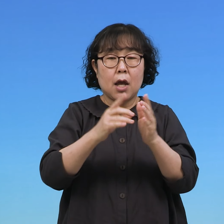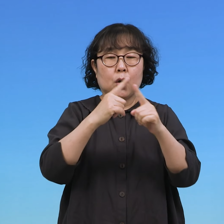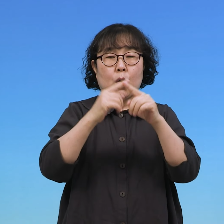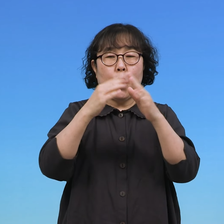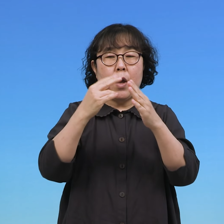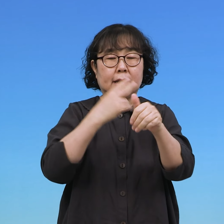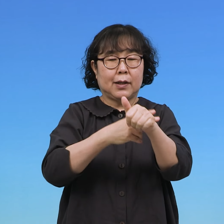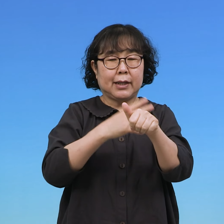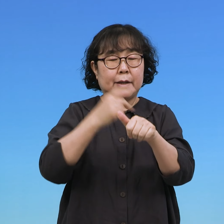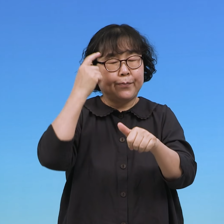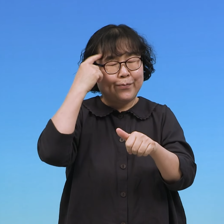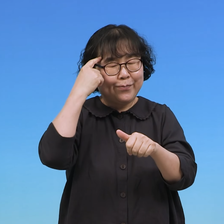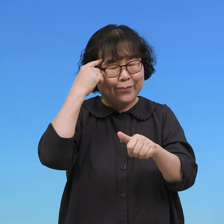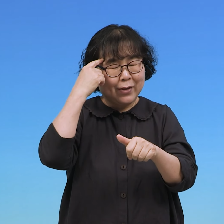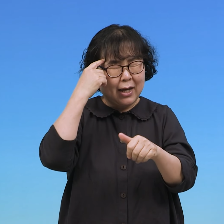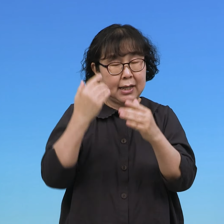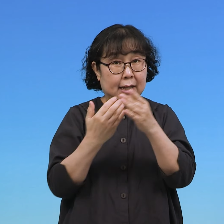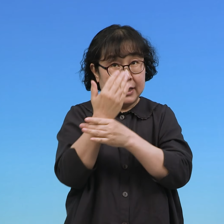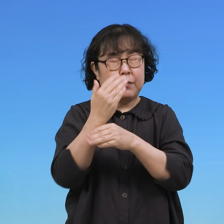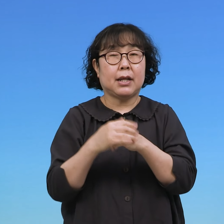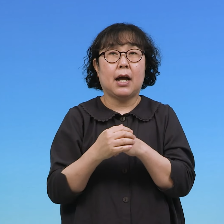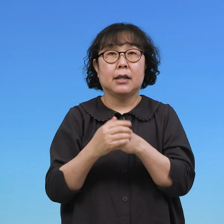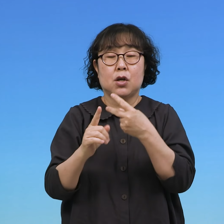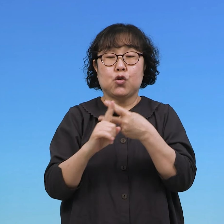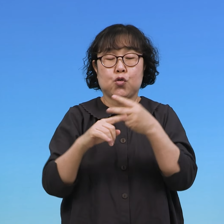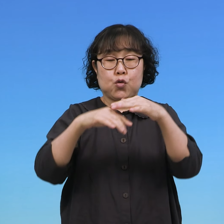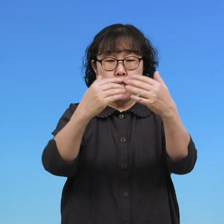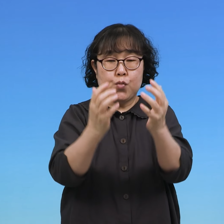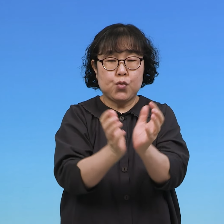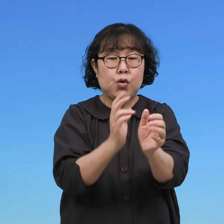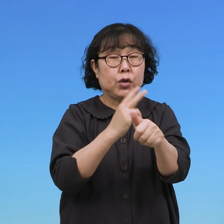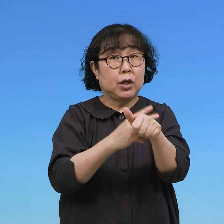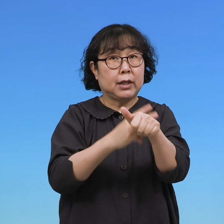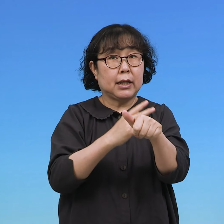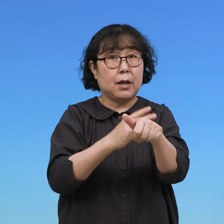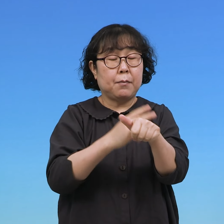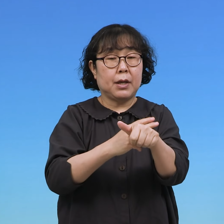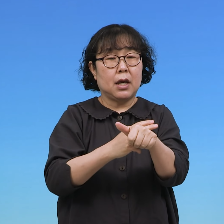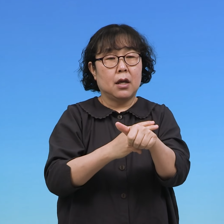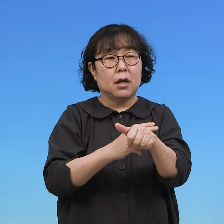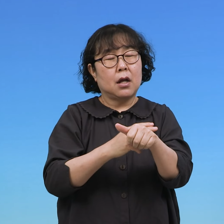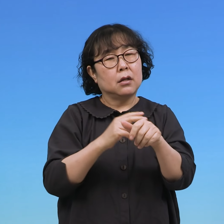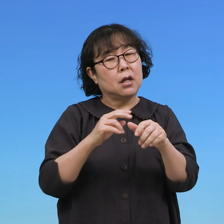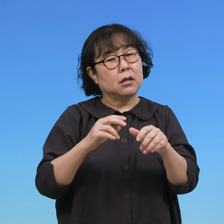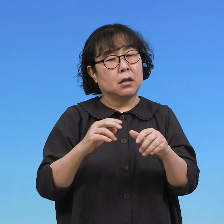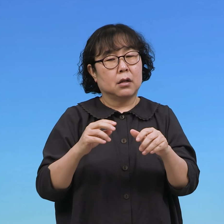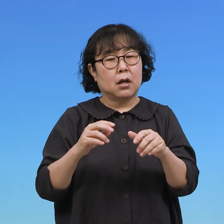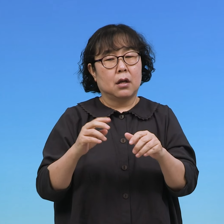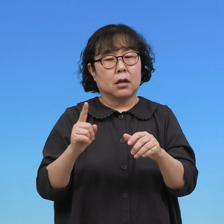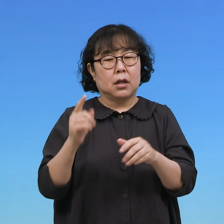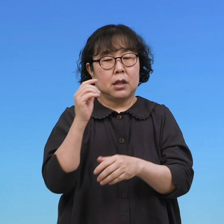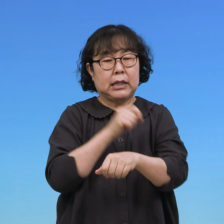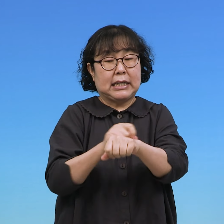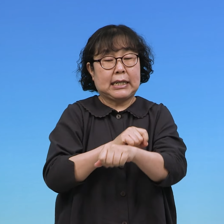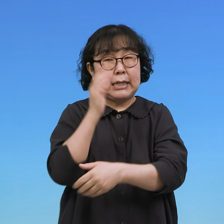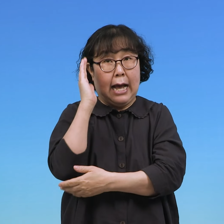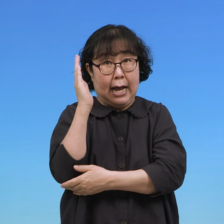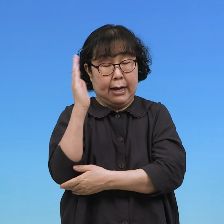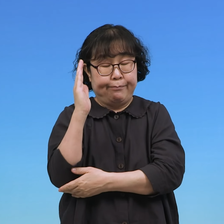중등부 선생님이 이제 중학생들을 데려다 놓고 한 30-40명 됐던 것 같아요. 특강을